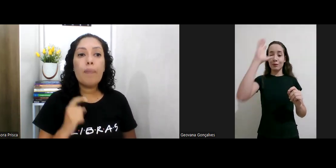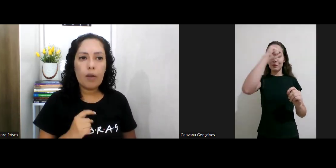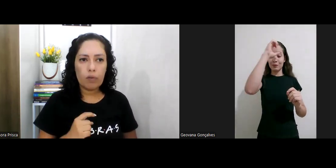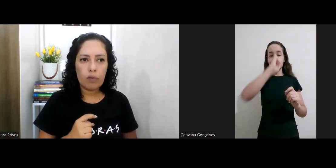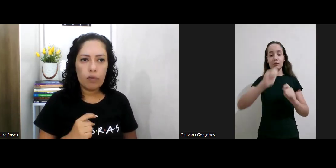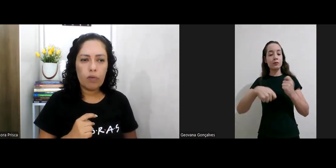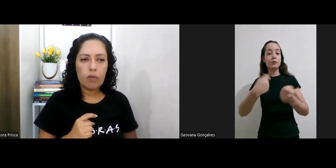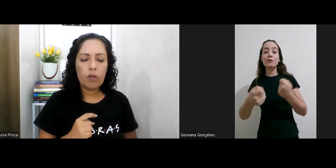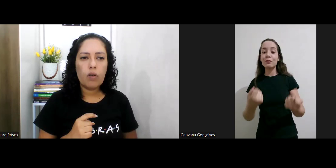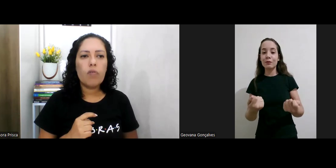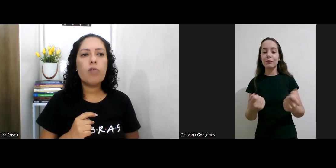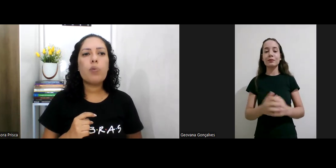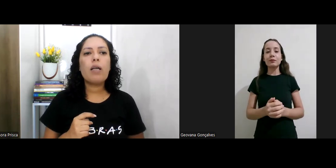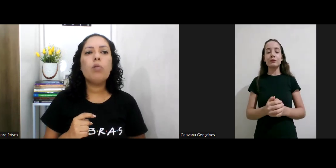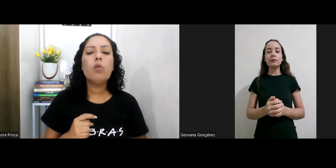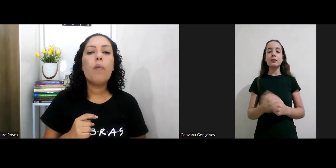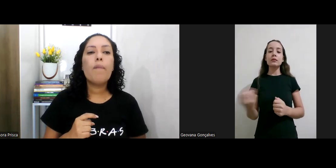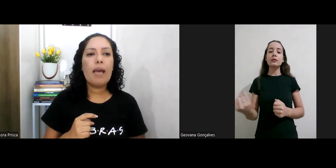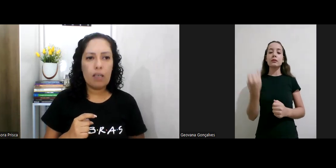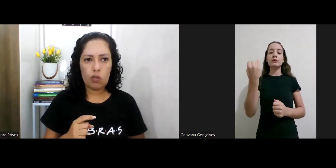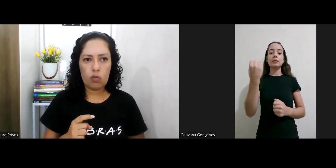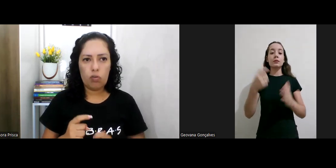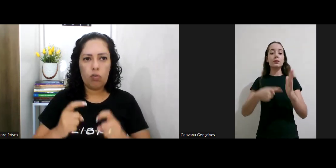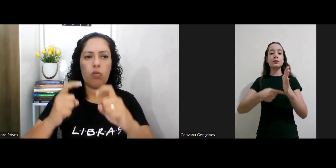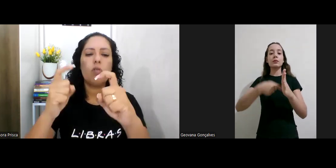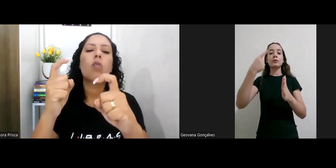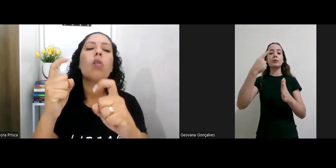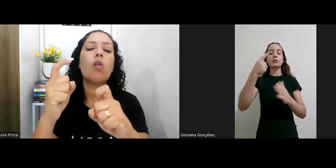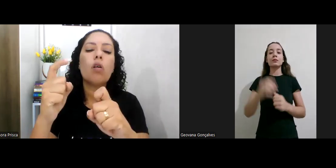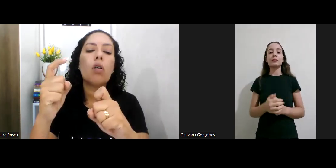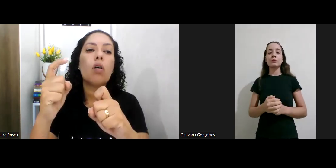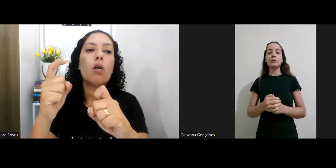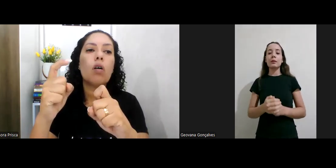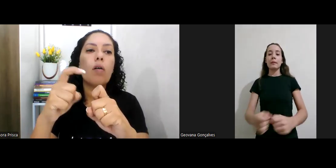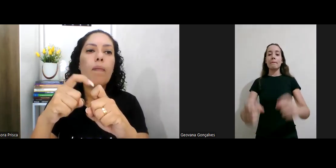lá, o primeiro. Vamos para o médico.